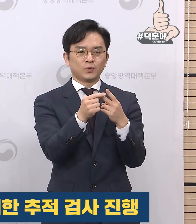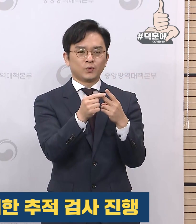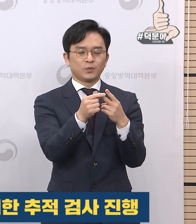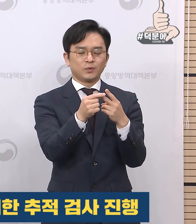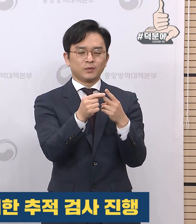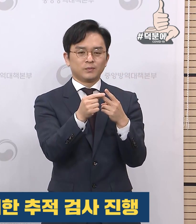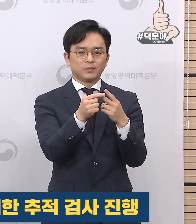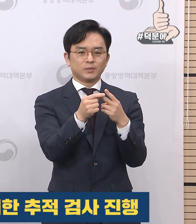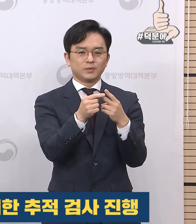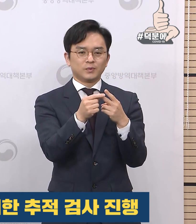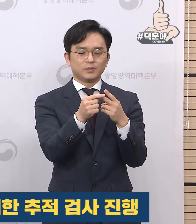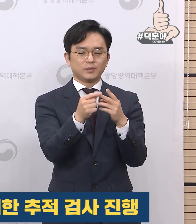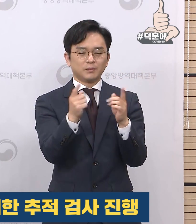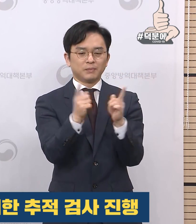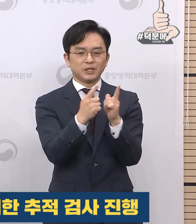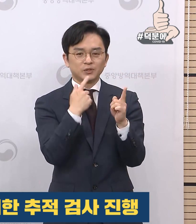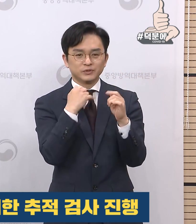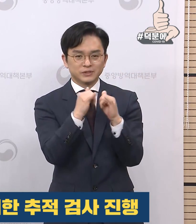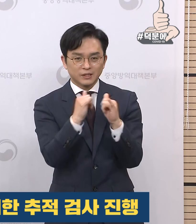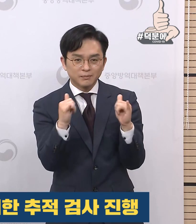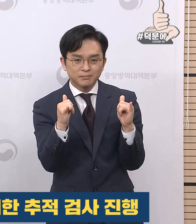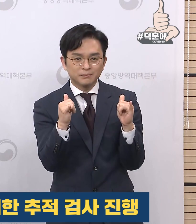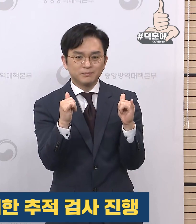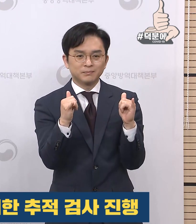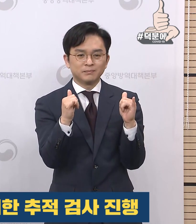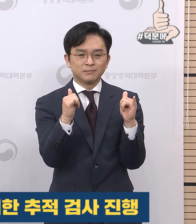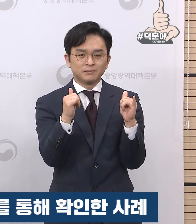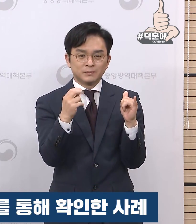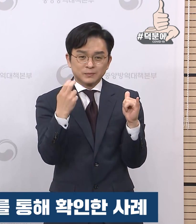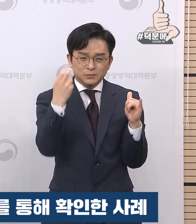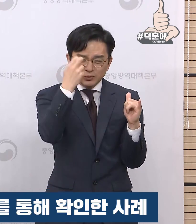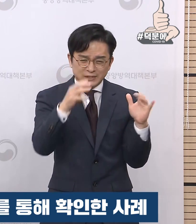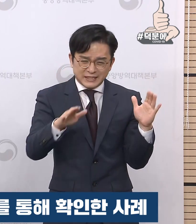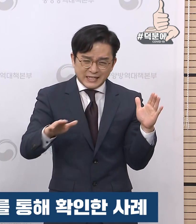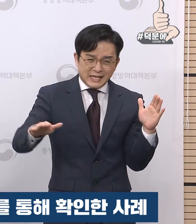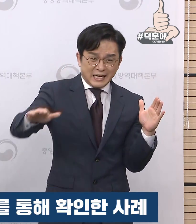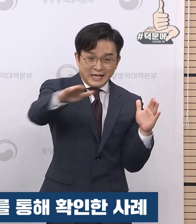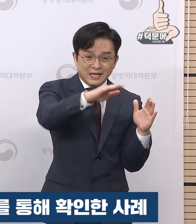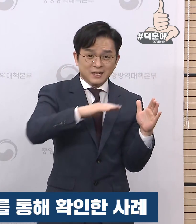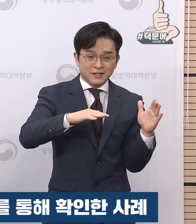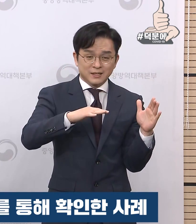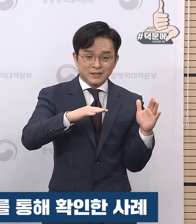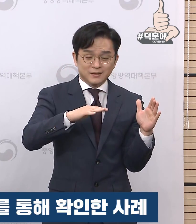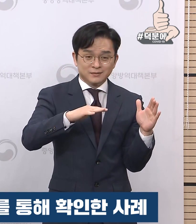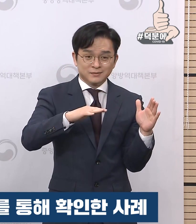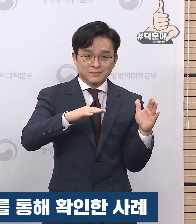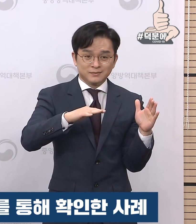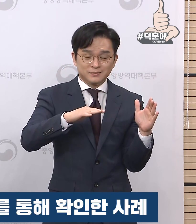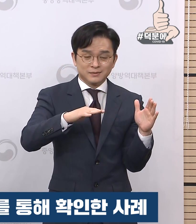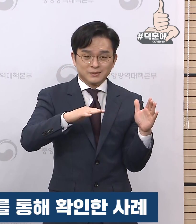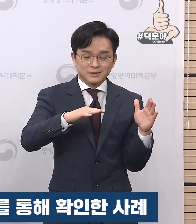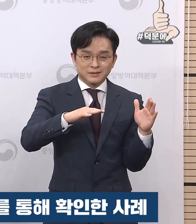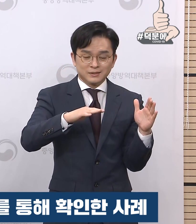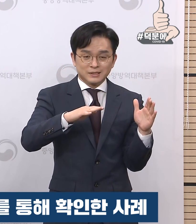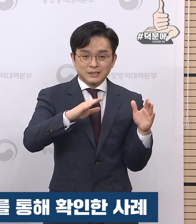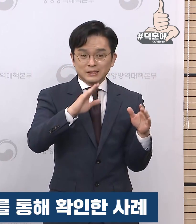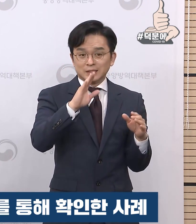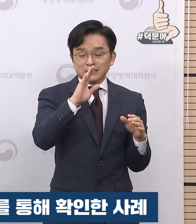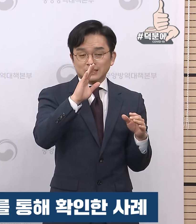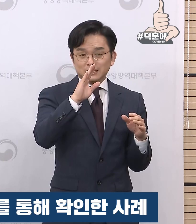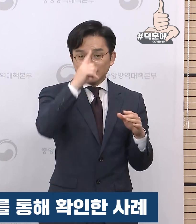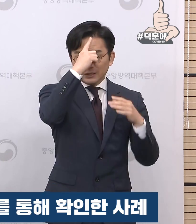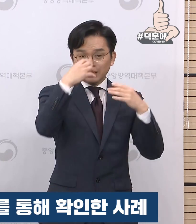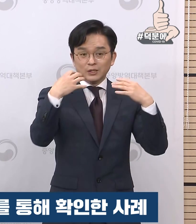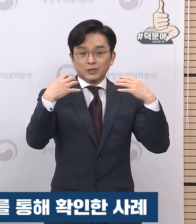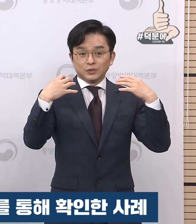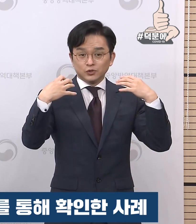굉장히 광범위하게 저희가 추적해서 검사를 하기 때문에 모두 다 저희가 적극적으로 접촉자 조사를 통해서